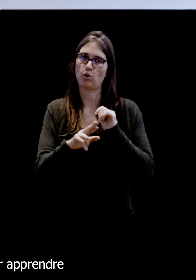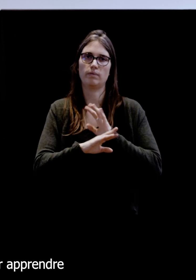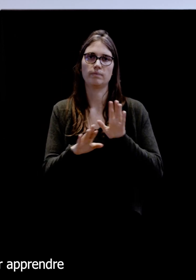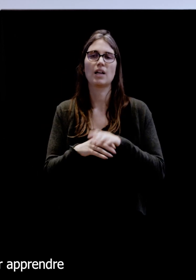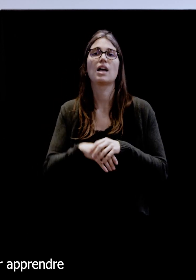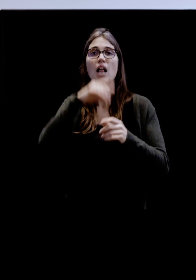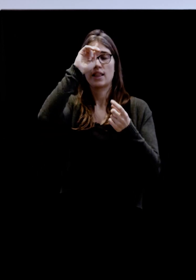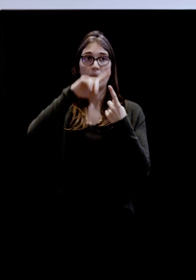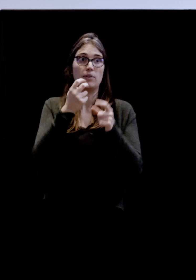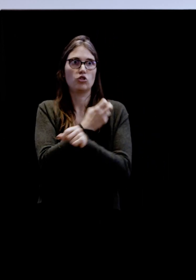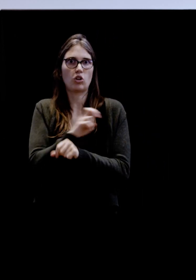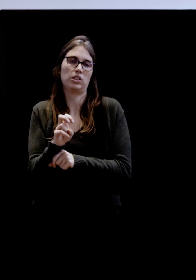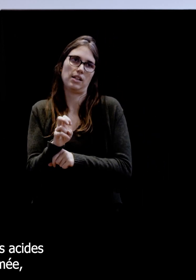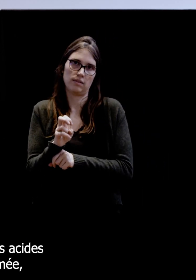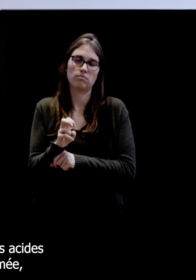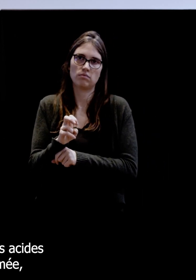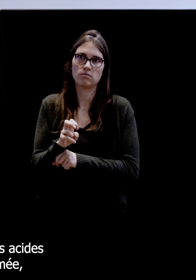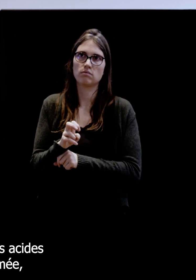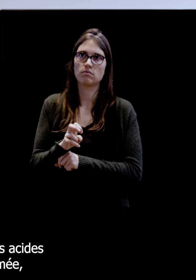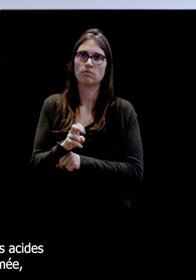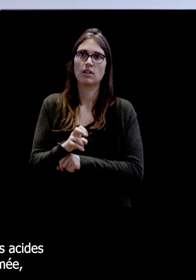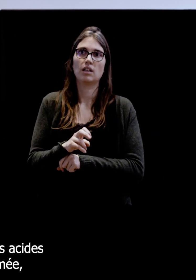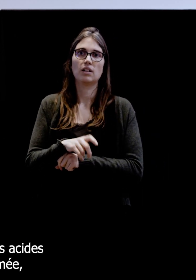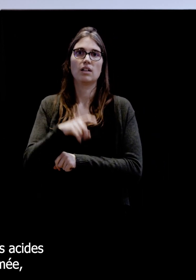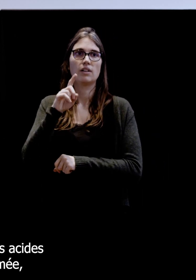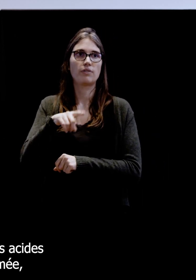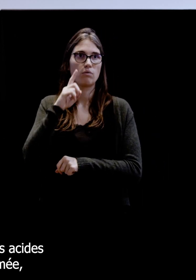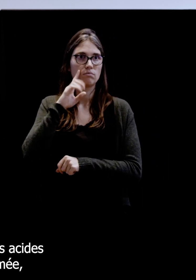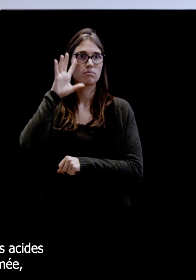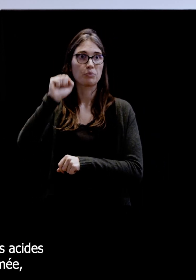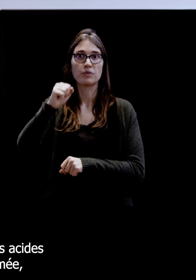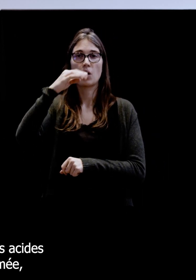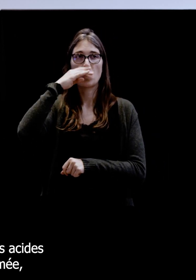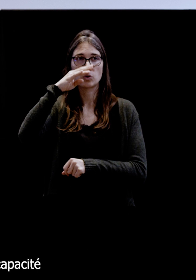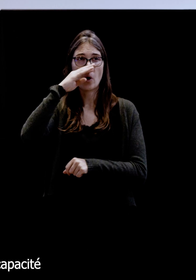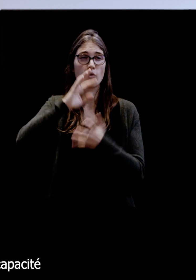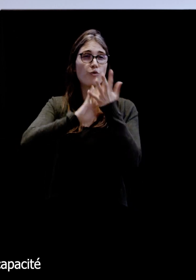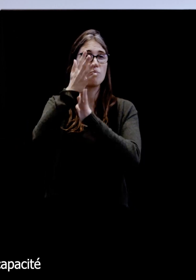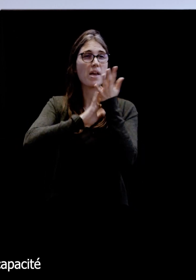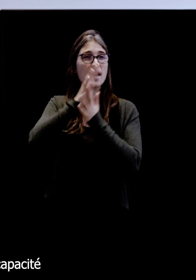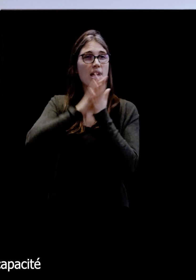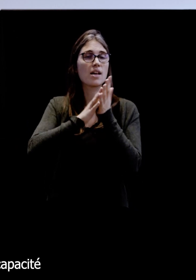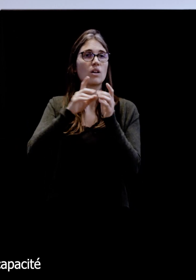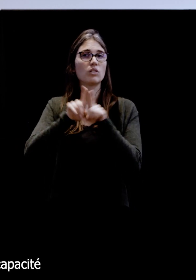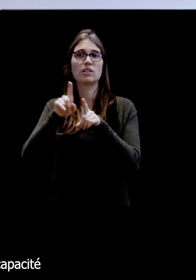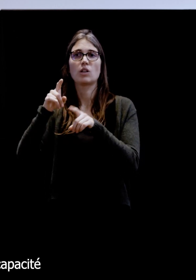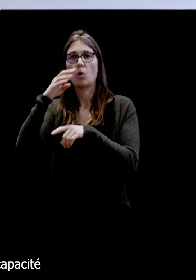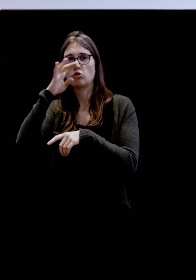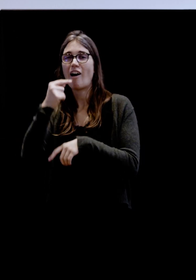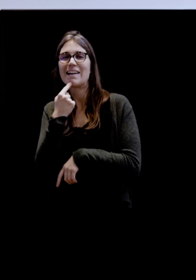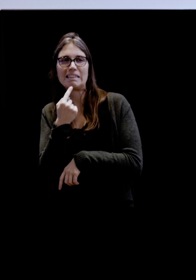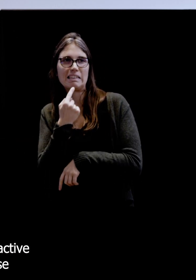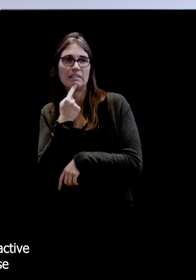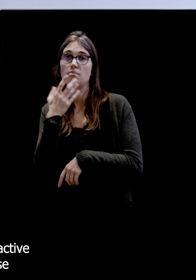danger, leur apprendre à reconnaître les odeurs acides et les odeurs de fumée. Vous avez dans votre